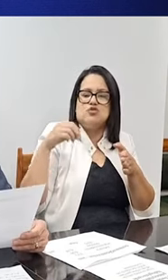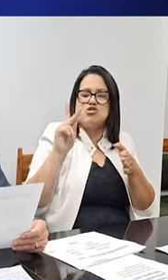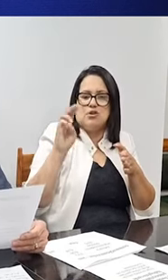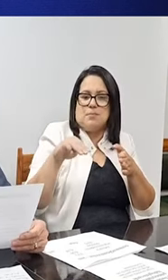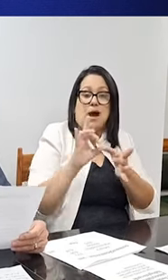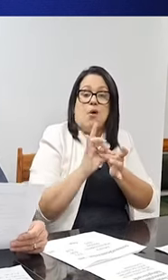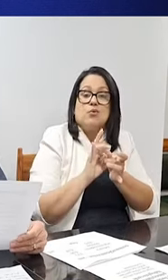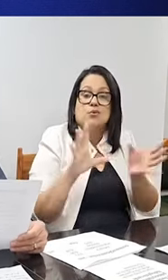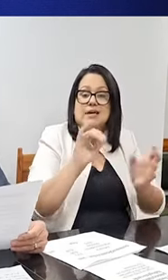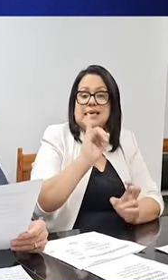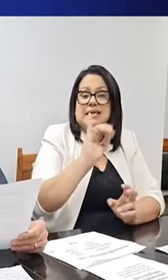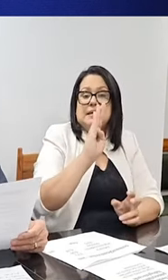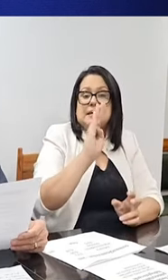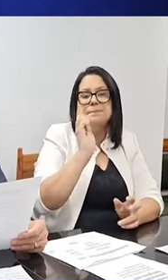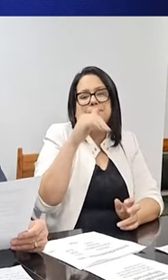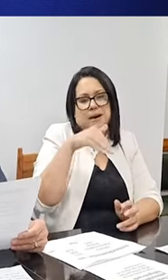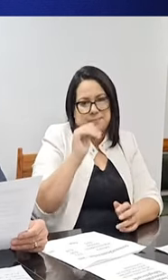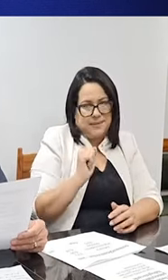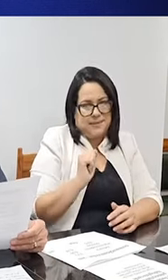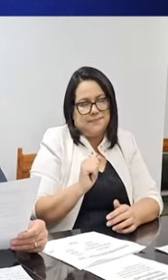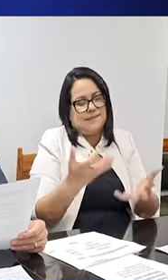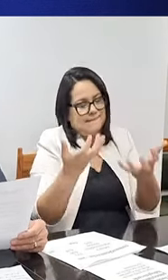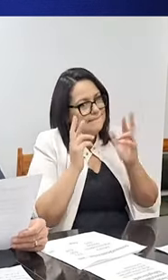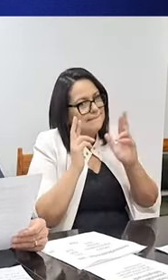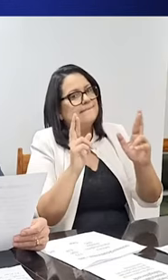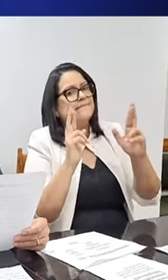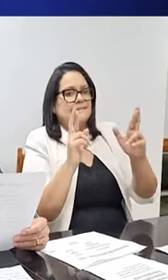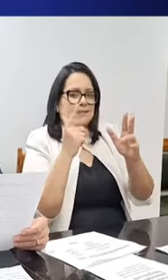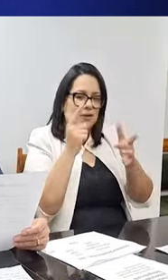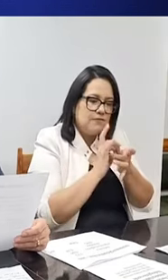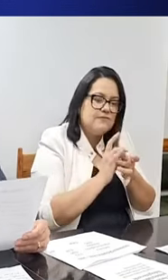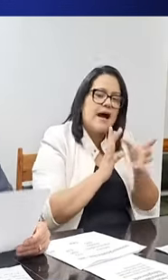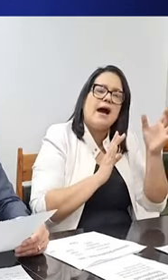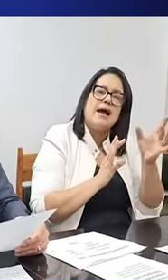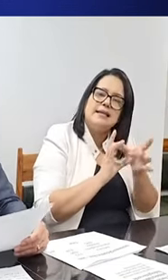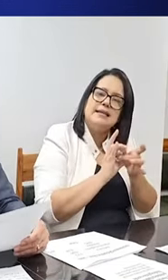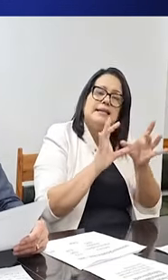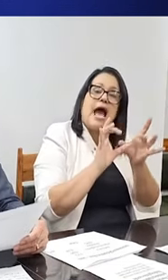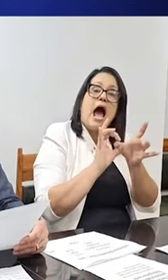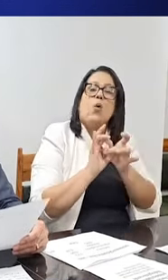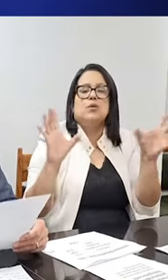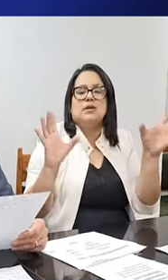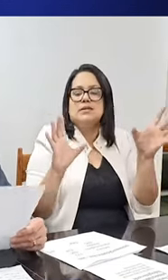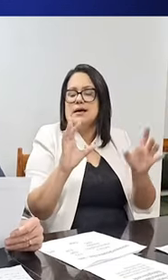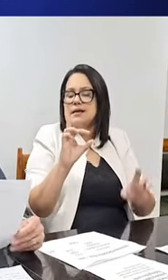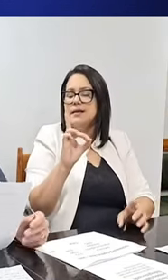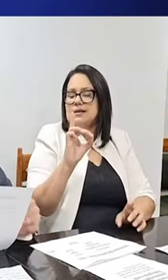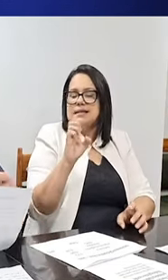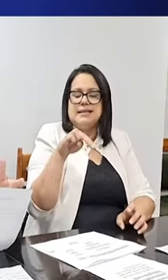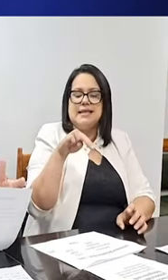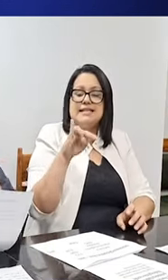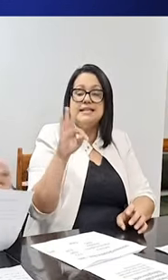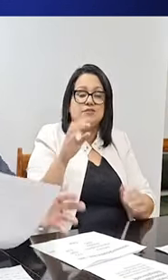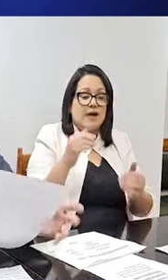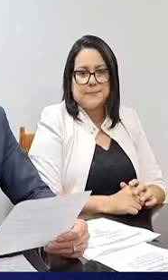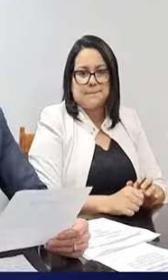pelo IBAMA. Então, a gente espera que brevemente, tem mais uma licença no meio do caminho ainda, o nosso DENIT possa começar a